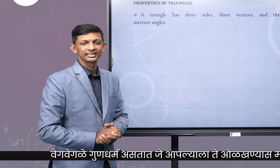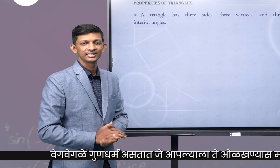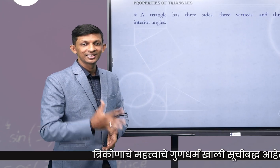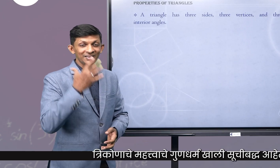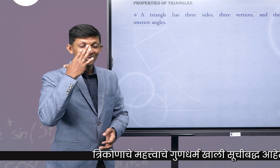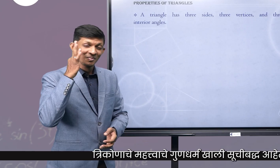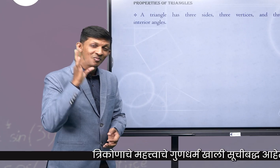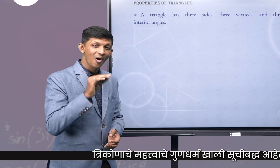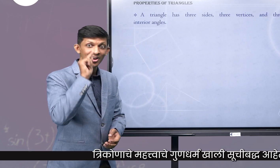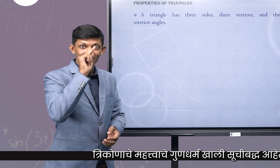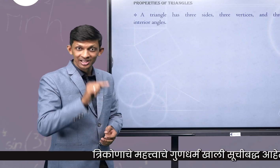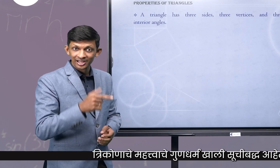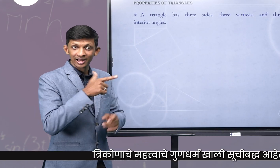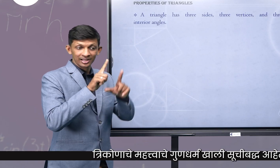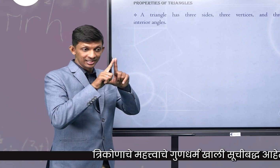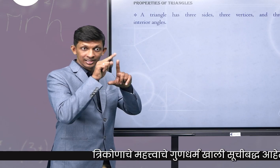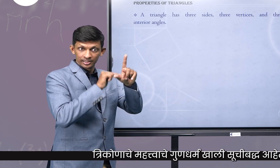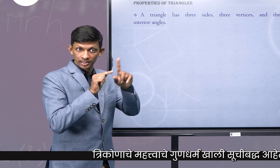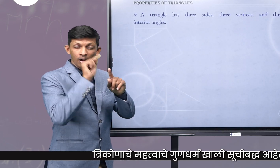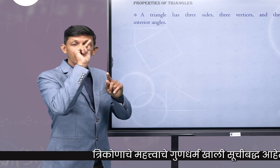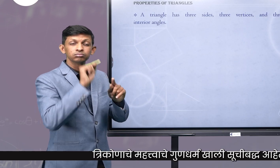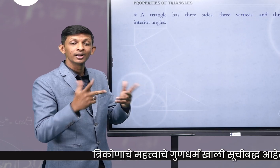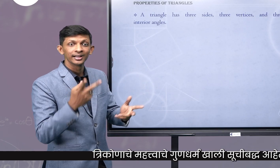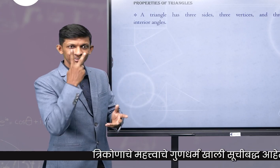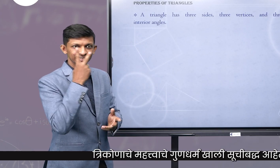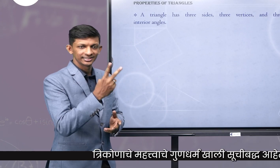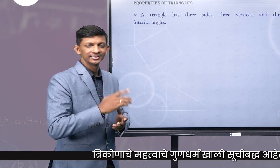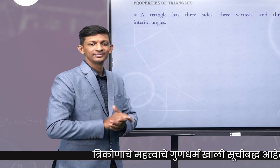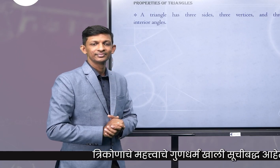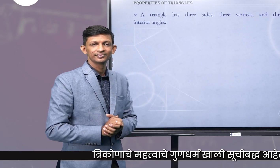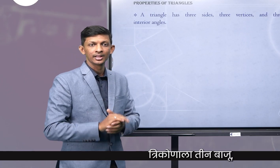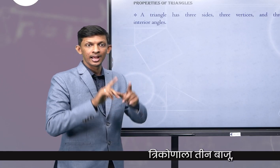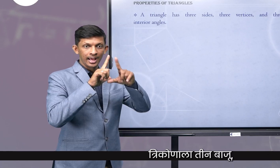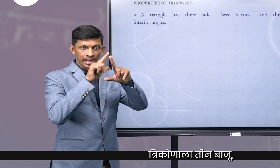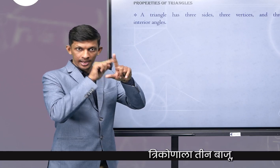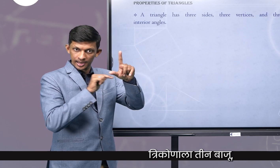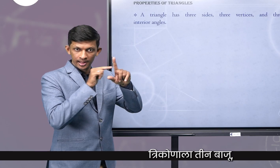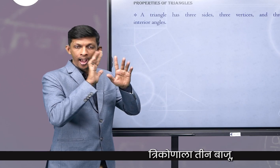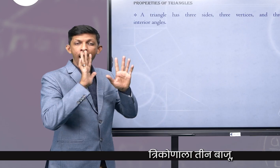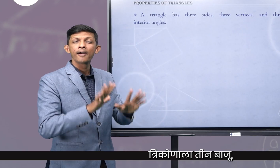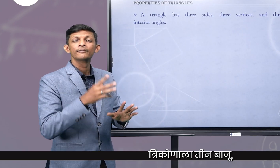करतात. त्रिकोणाचे महत्त्वाचे गुणधर्म खाली सूचीबद्ध आहेत. त्रिकोणाला 3 बाजू,